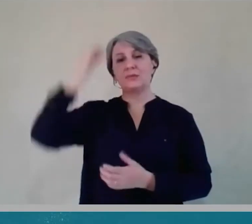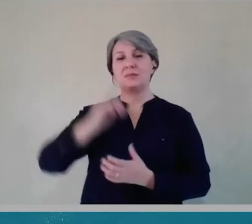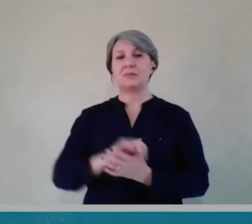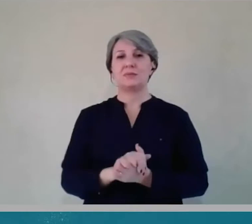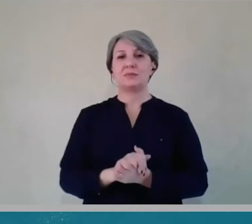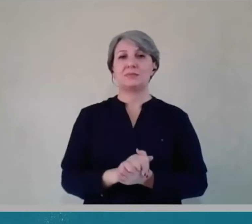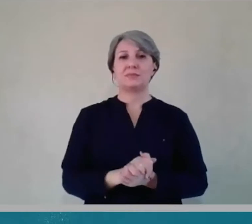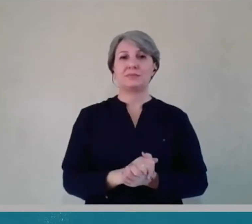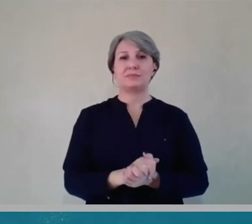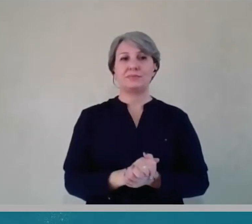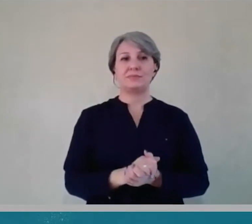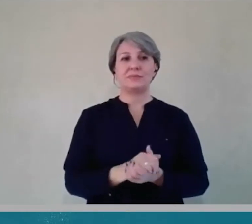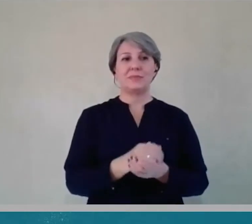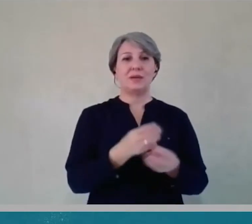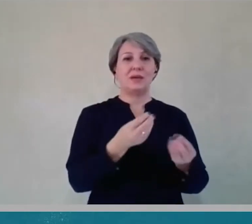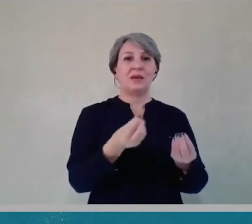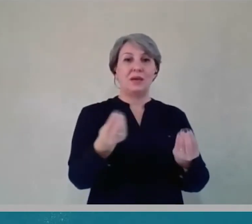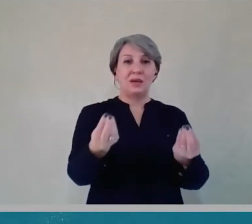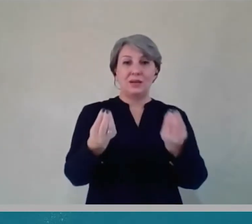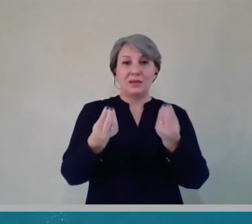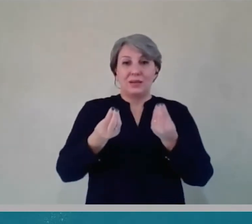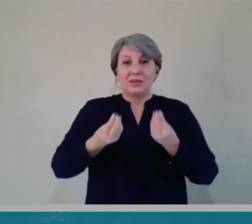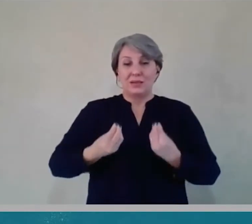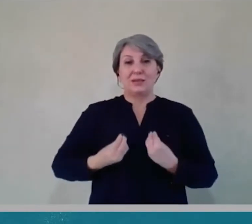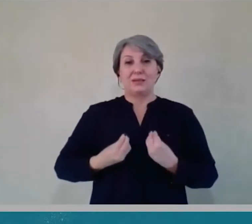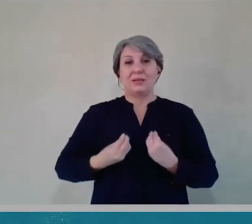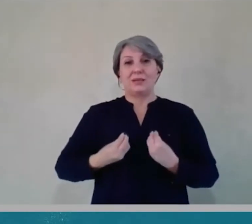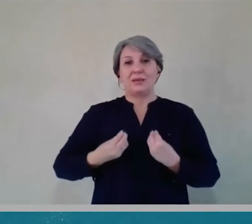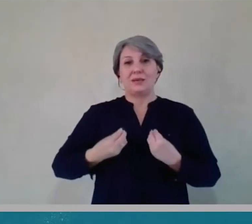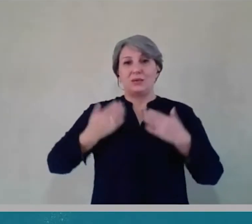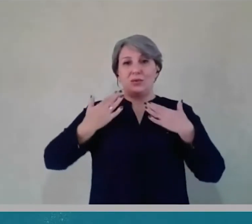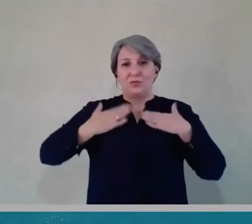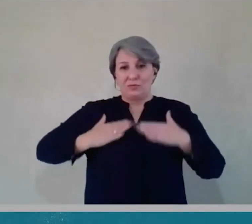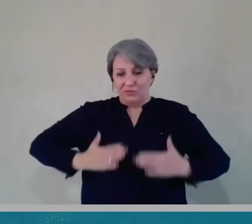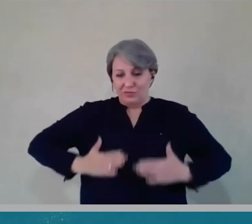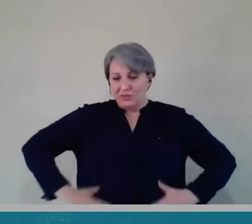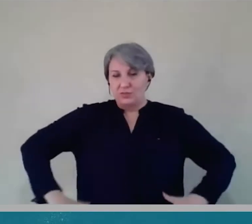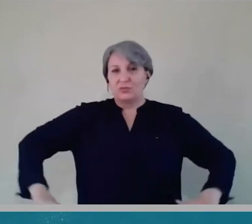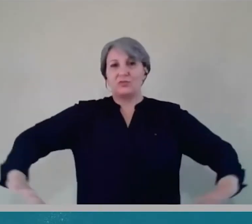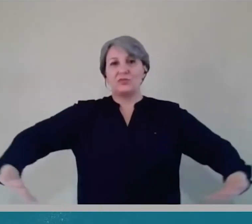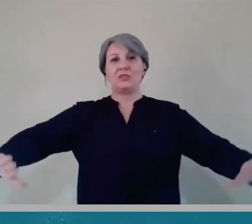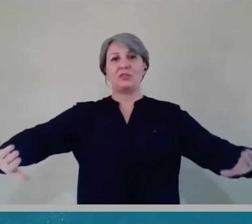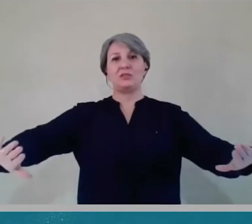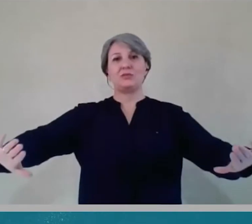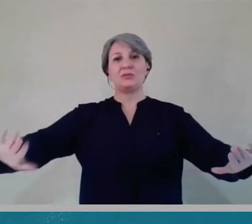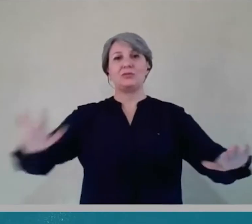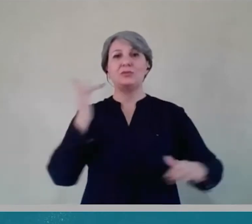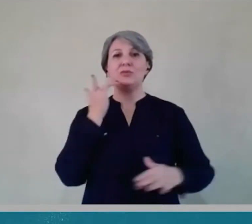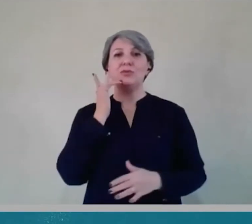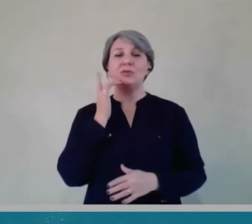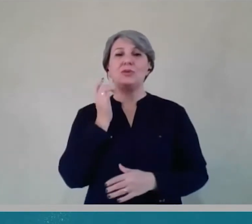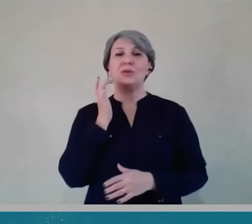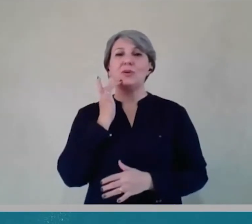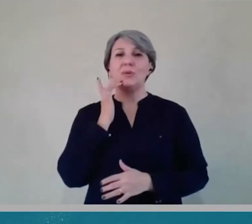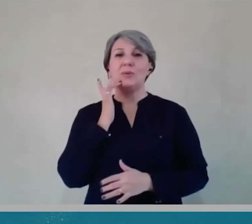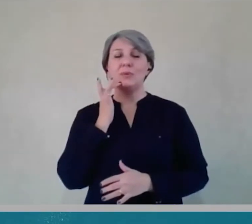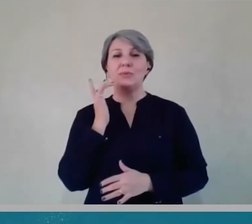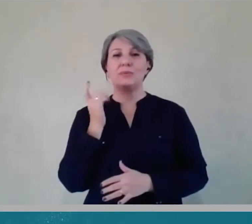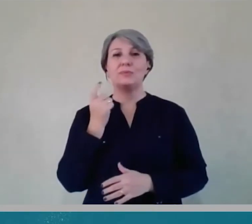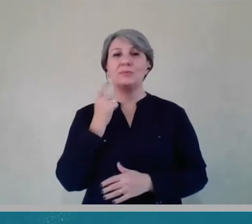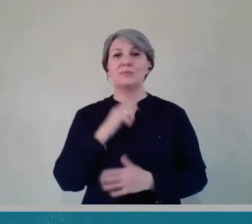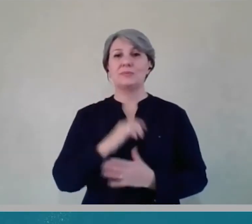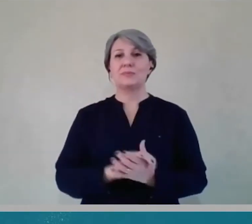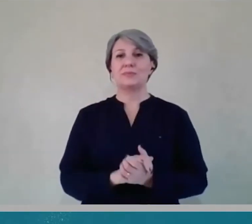primeiro vestido recamado de ouro para poder viver no palácio. Essa é a